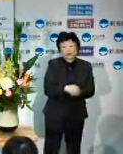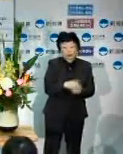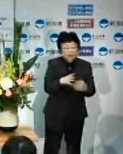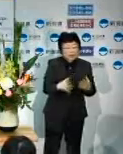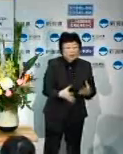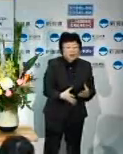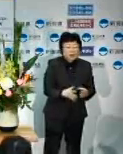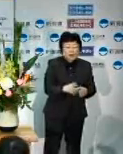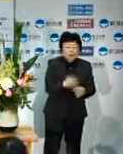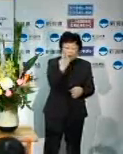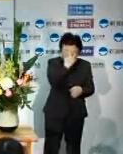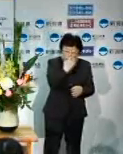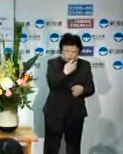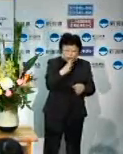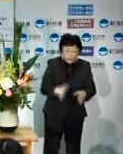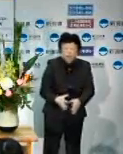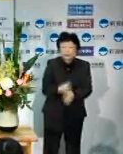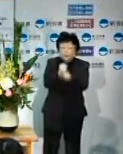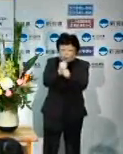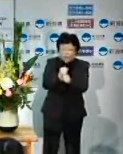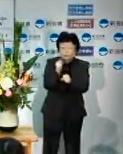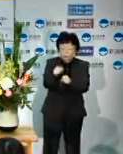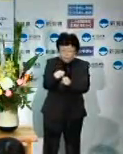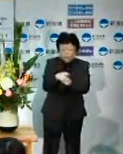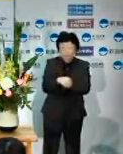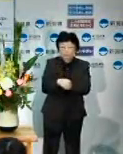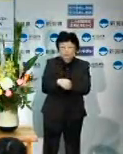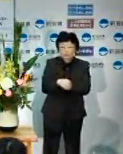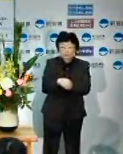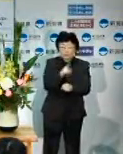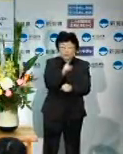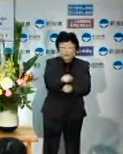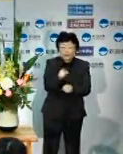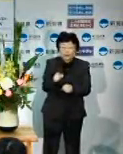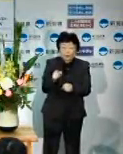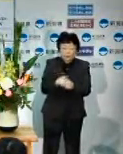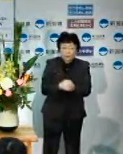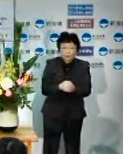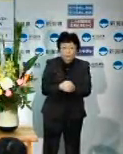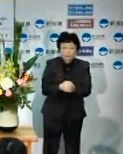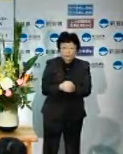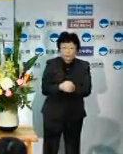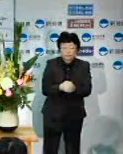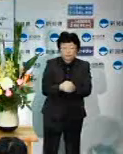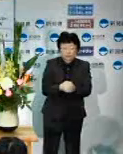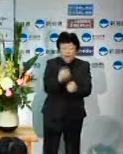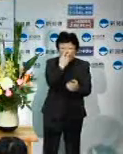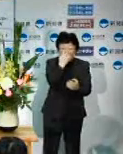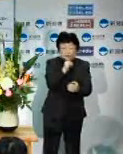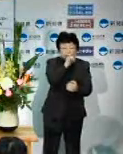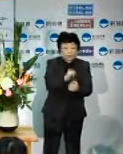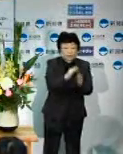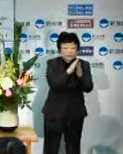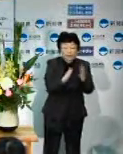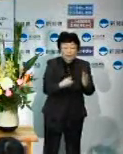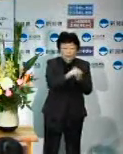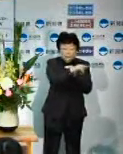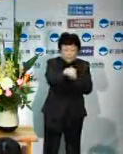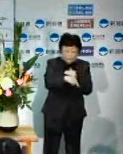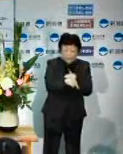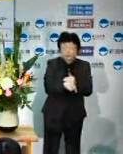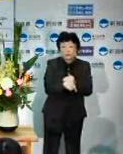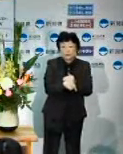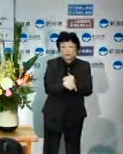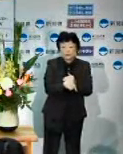括委員会にお願いしたことは、それぞれ、各検証委員会の取